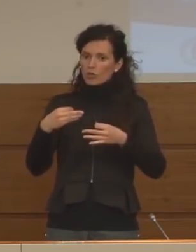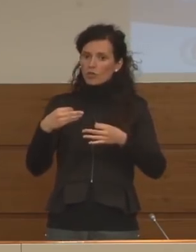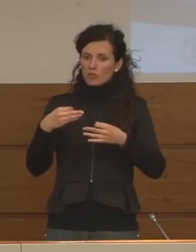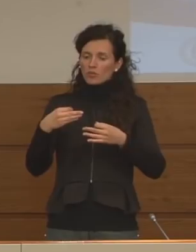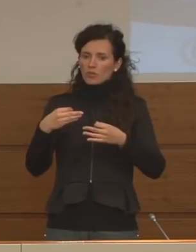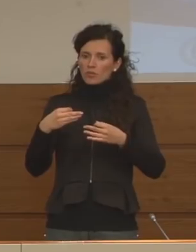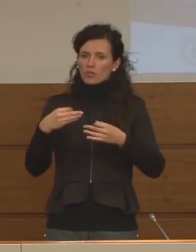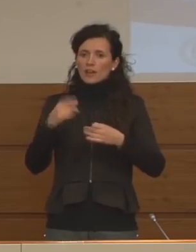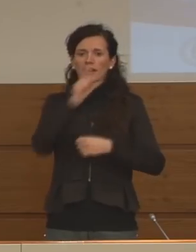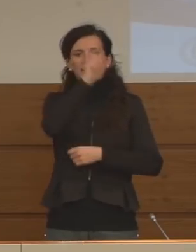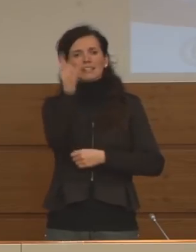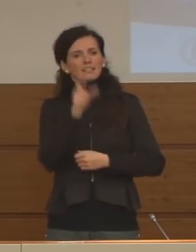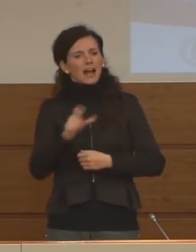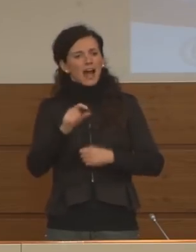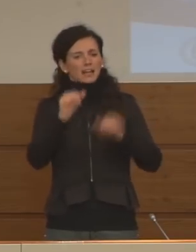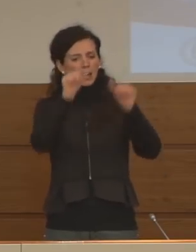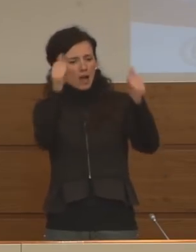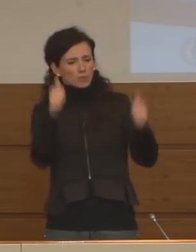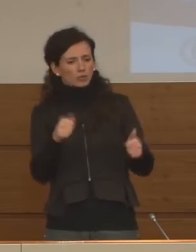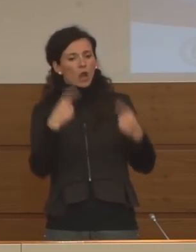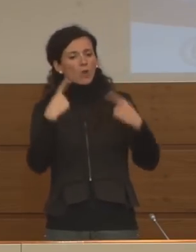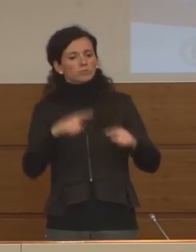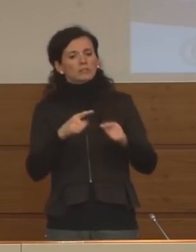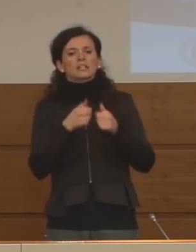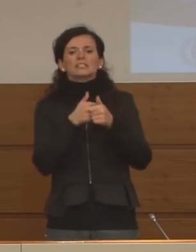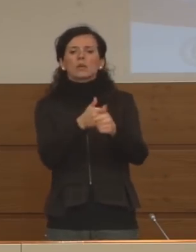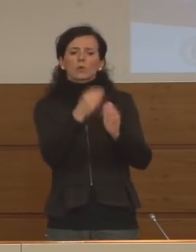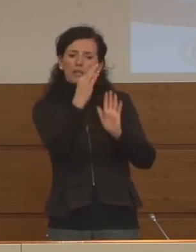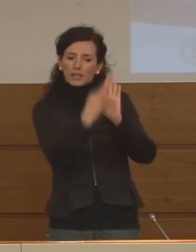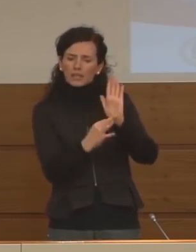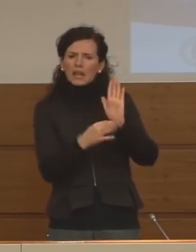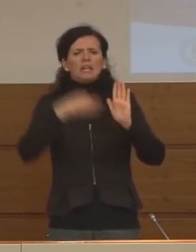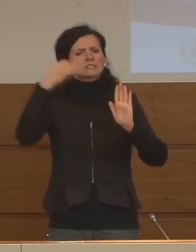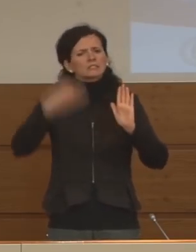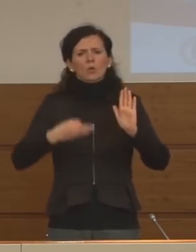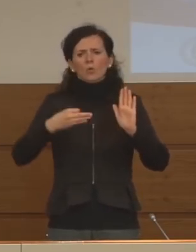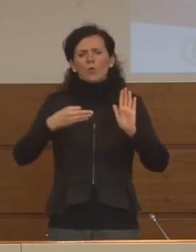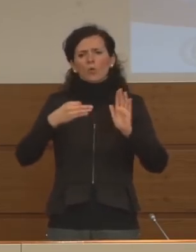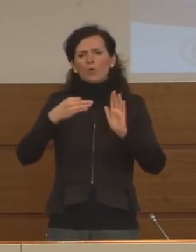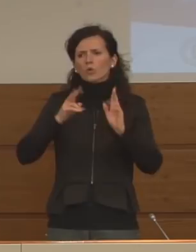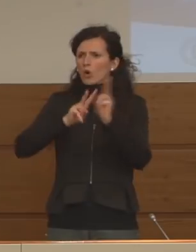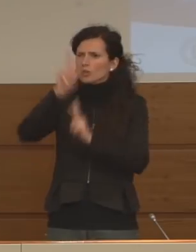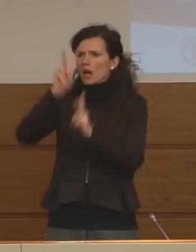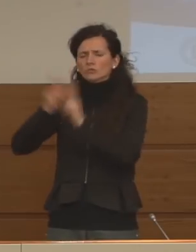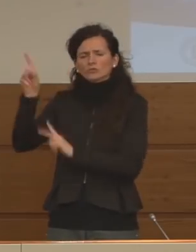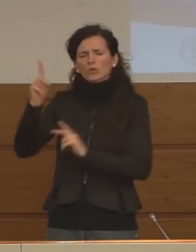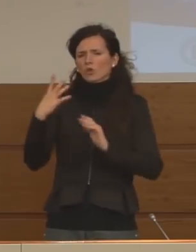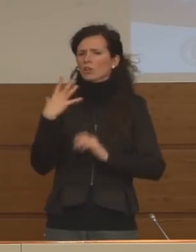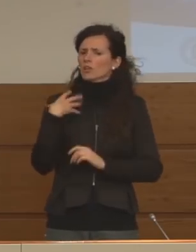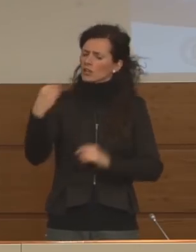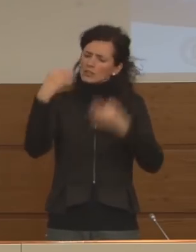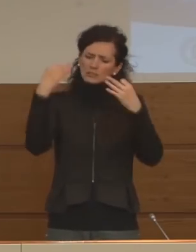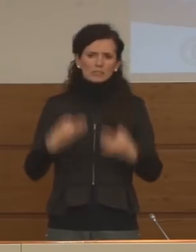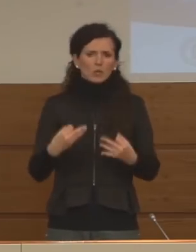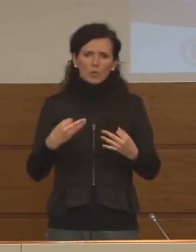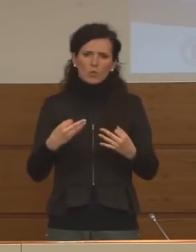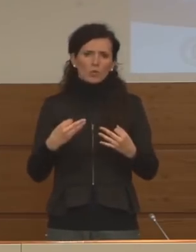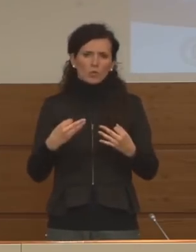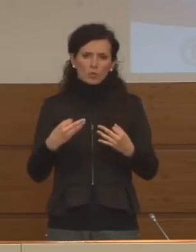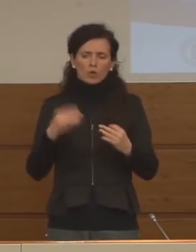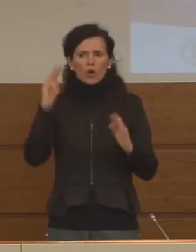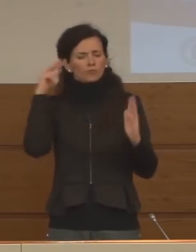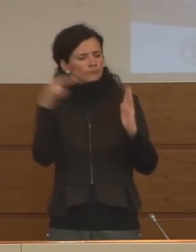presto verrà imitato da molti altri paesi perché non